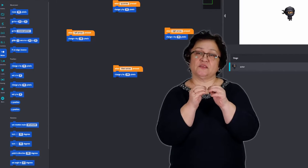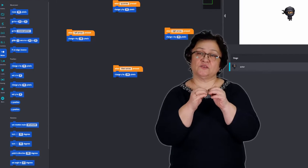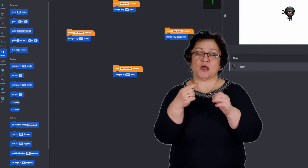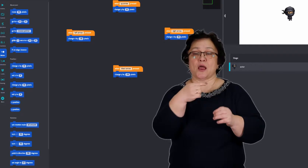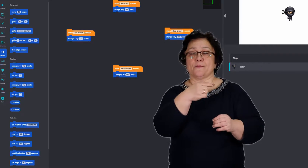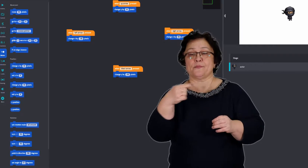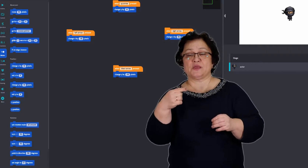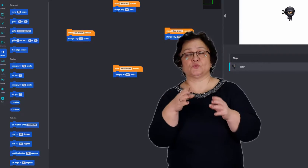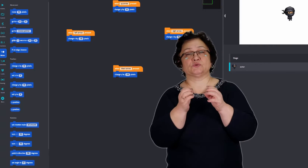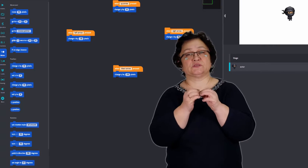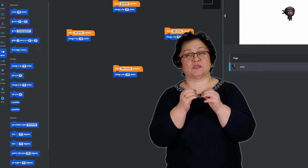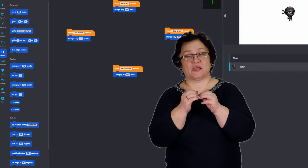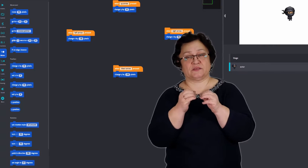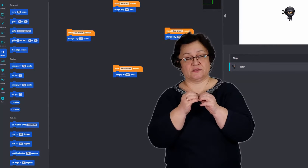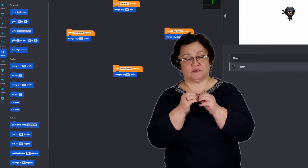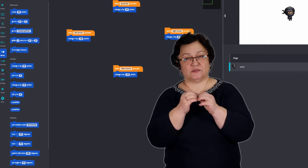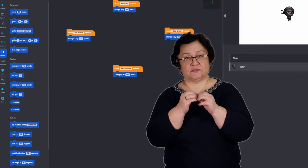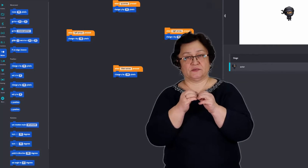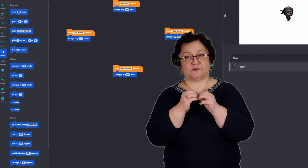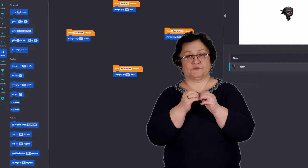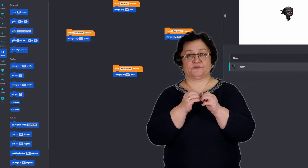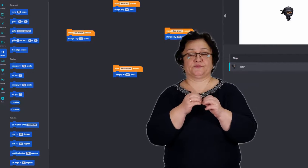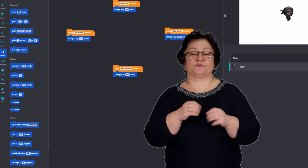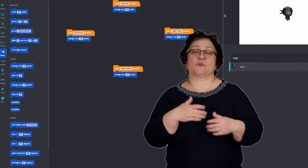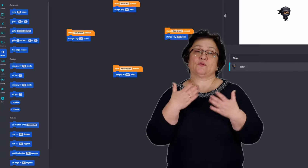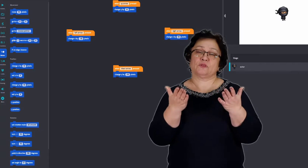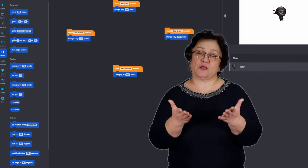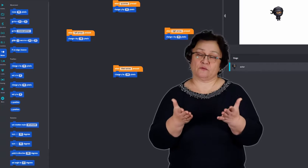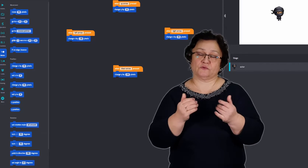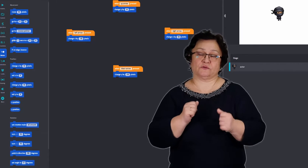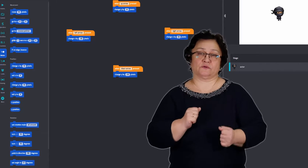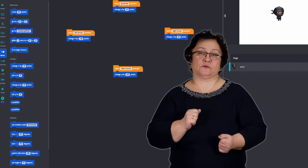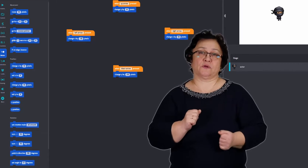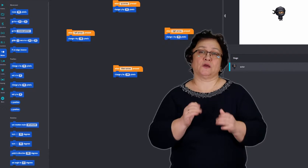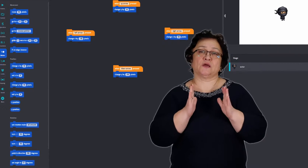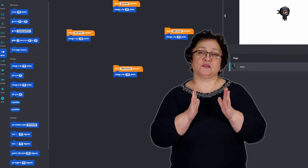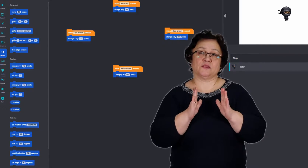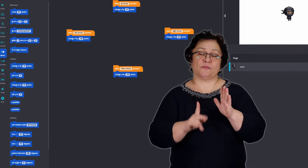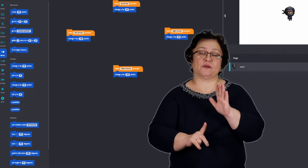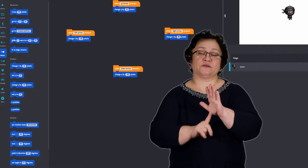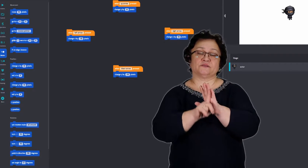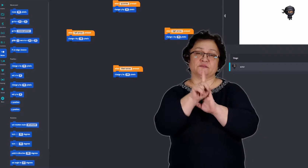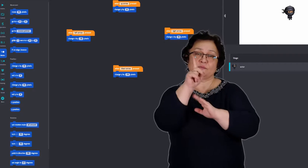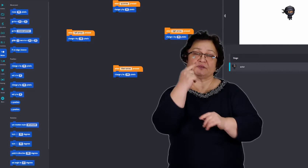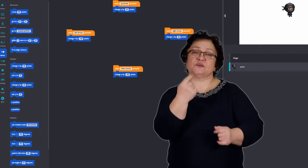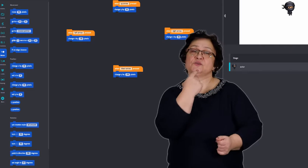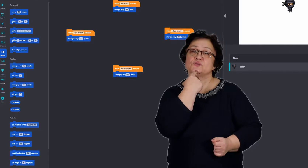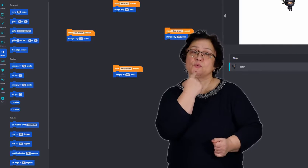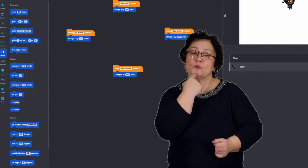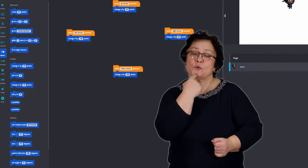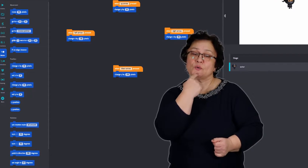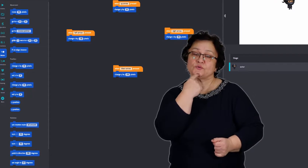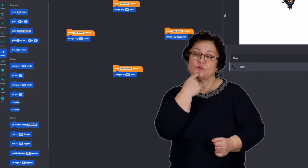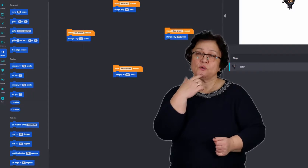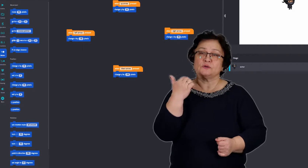пікселів. Отак от. Тепер запусти і спробуй походити стрілочками.